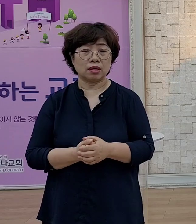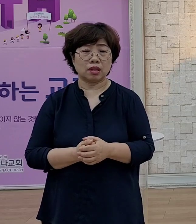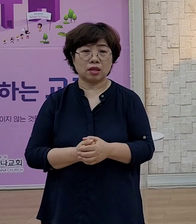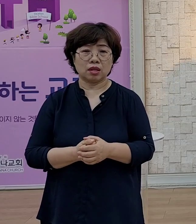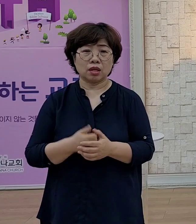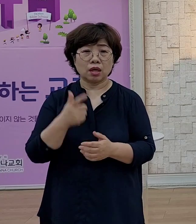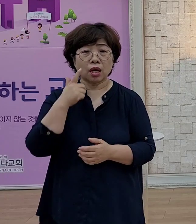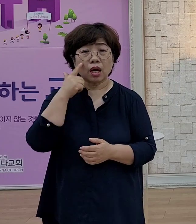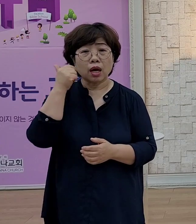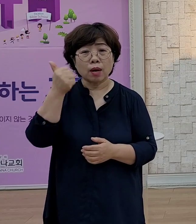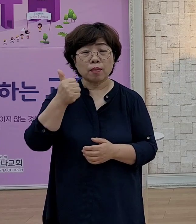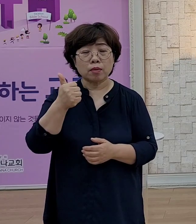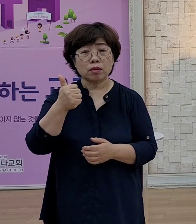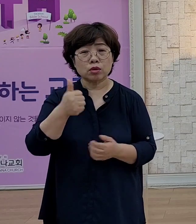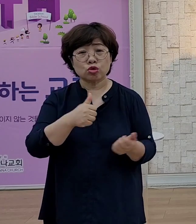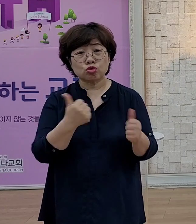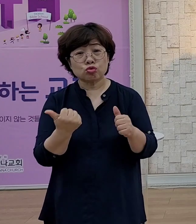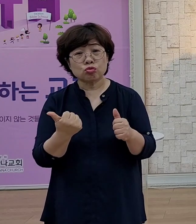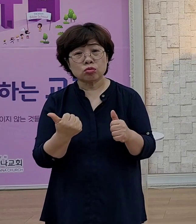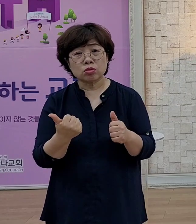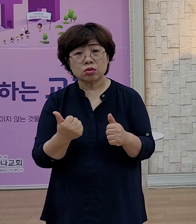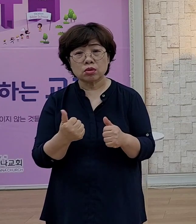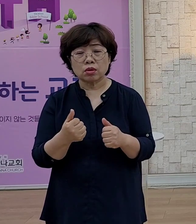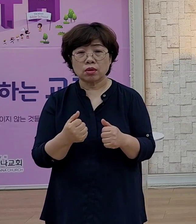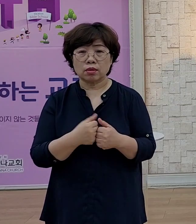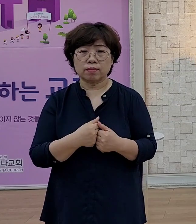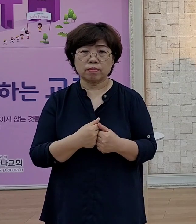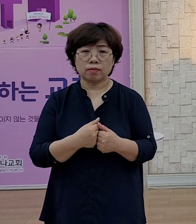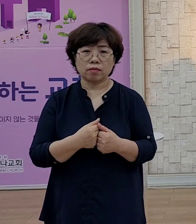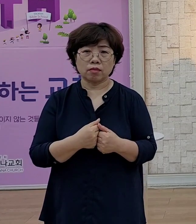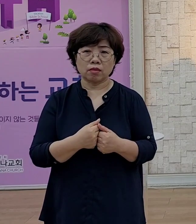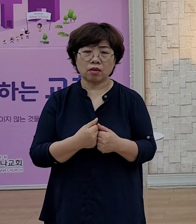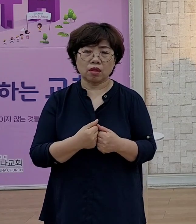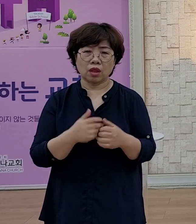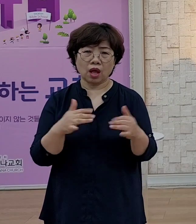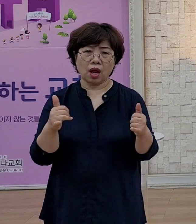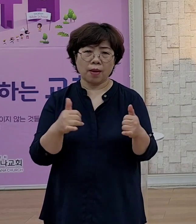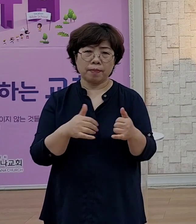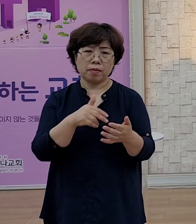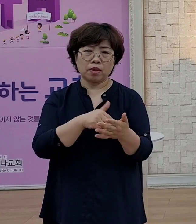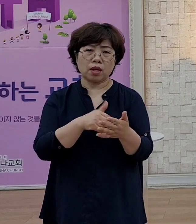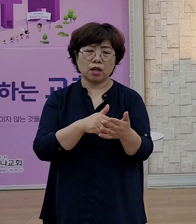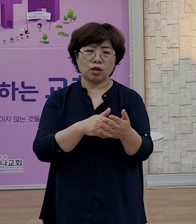그 아버지가 어떻게 돌아가신 줄 아세요? 이제 중학교 1학년짜리 아버지예요.